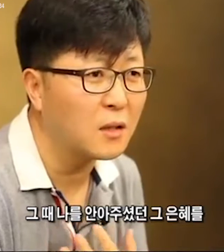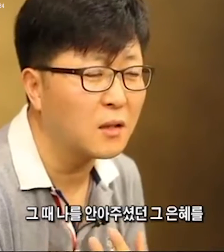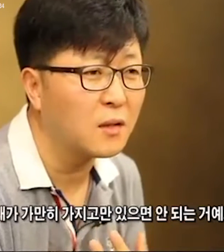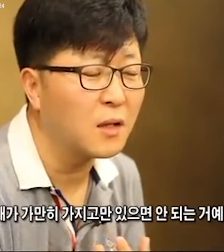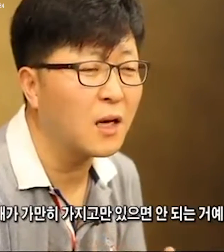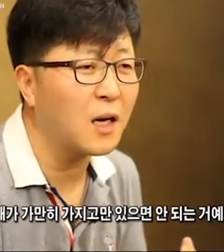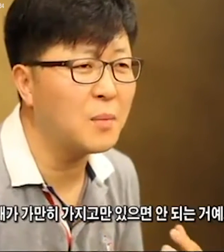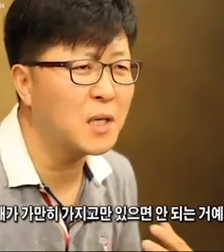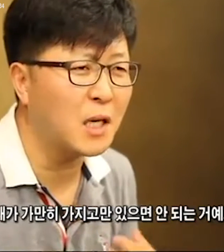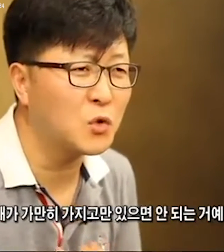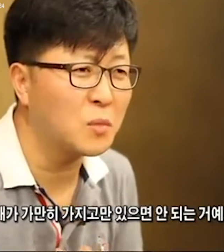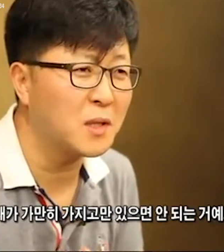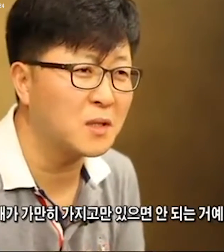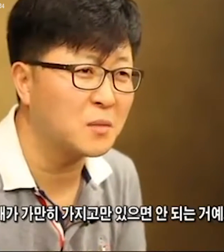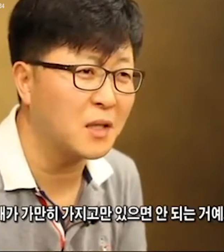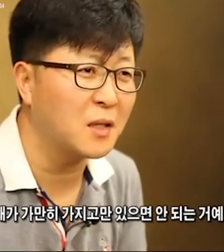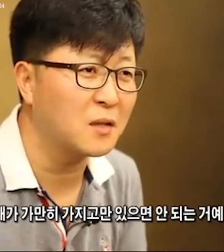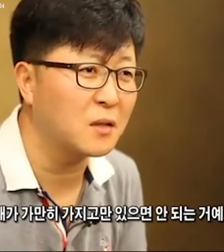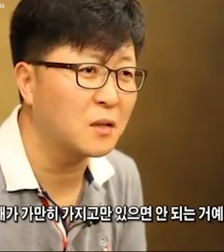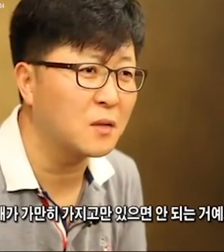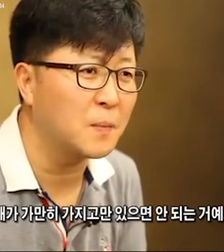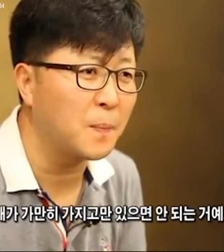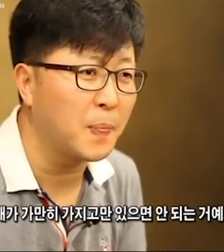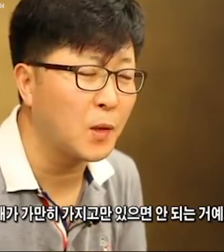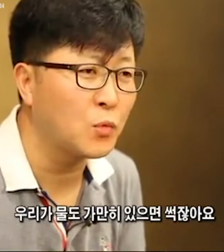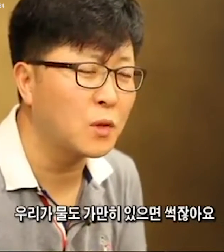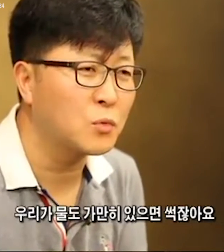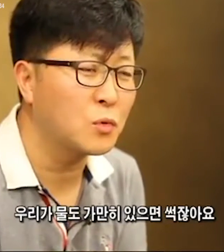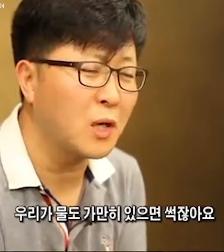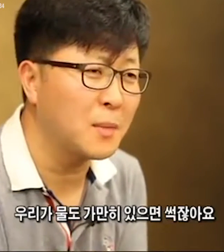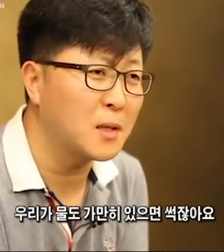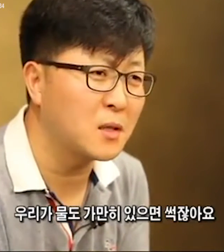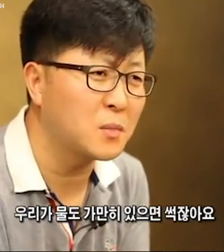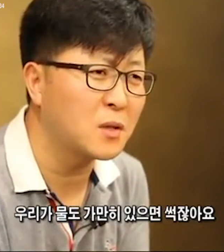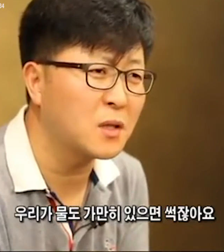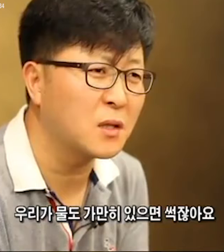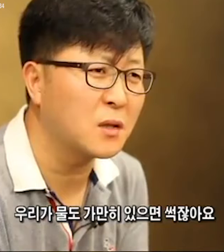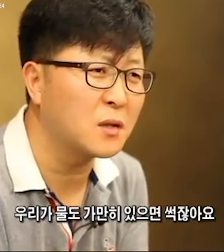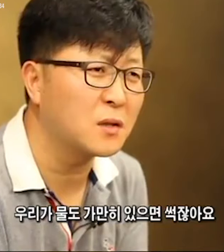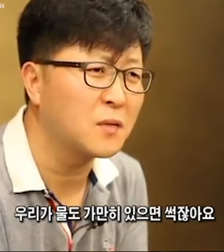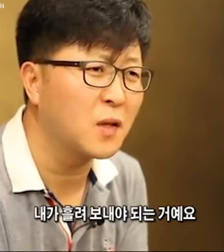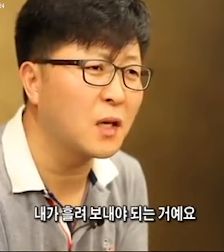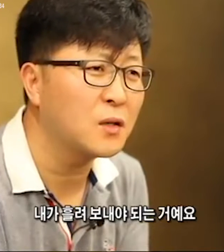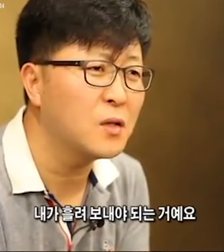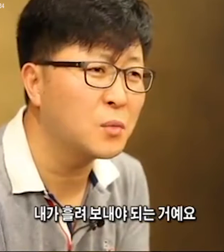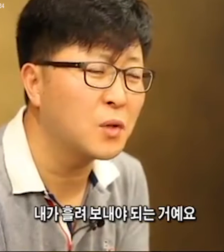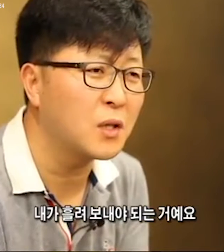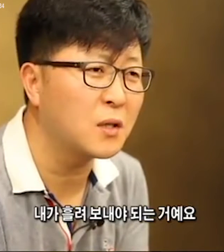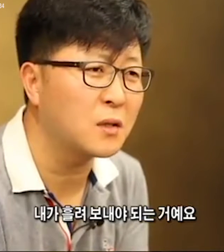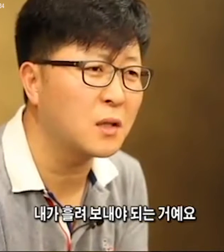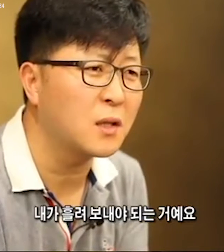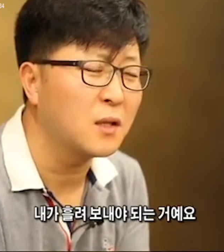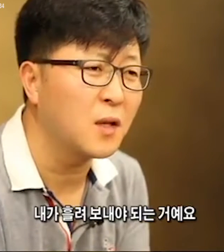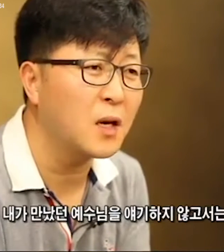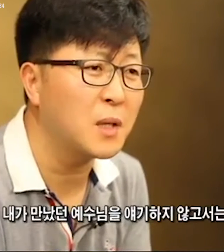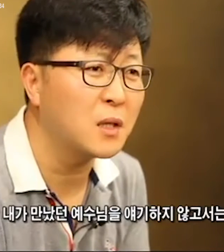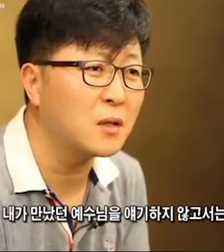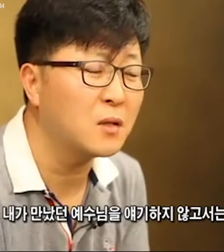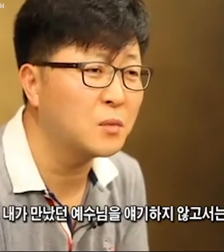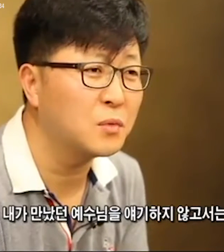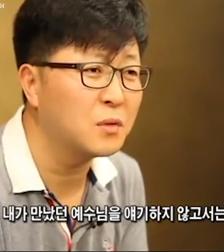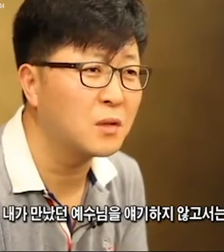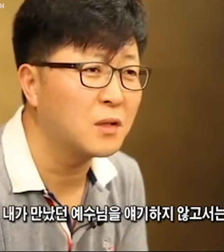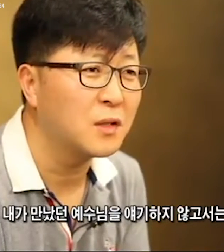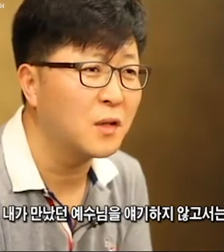은혜가 내가 가만히 가지고만 있으면 안 되는 거예요. 우리가 물도 가만히 있으면 썩잖아요. 이걸 내가 흘려보내야 되는 거예요.